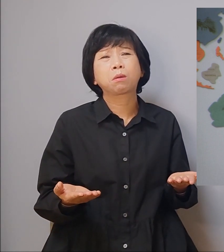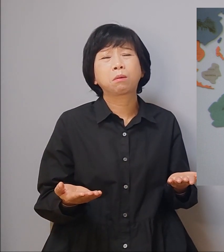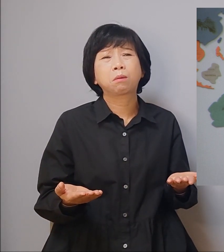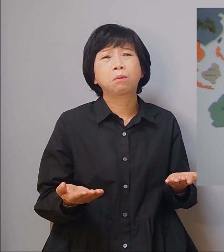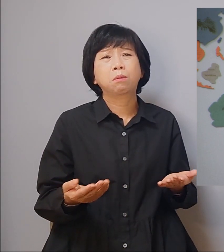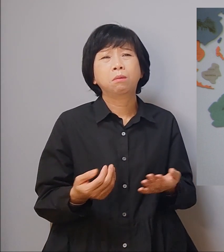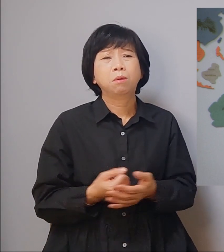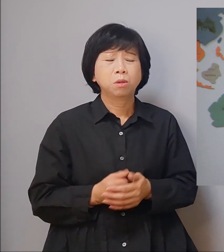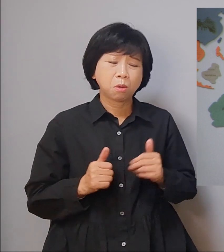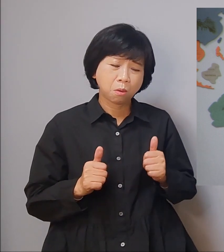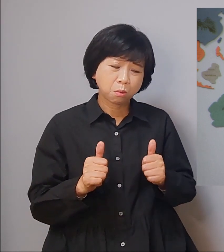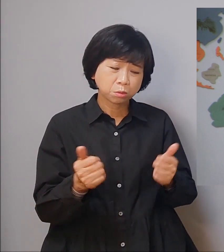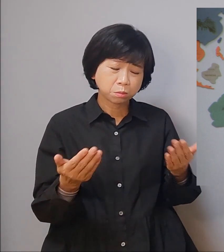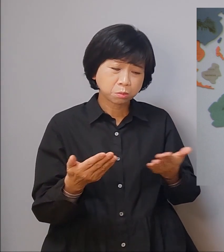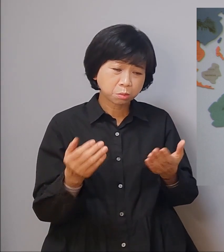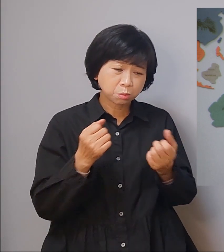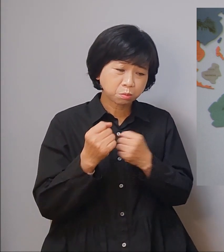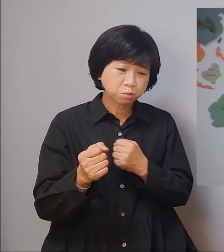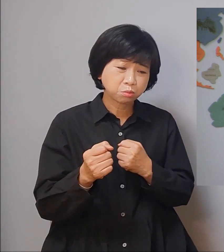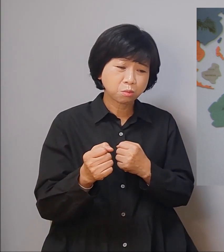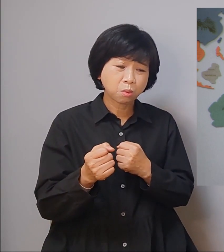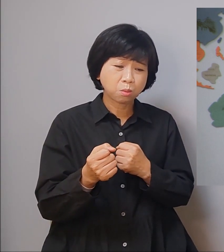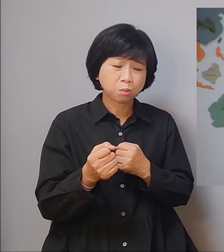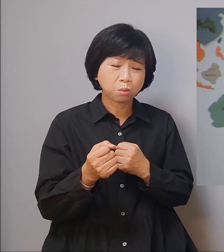열심히 일했는데